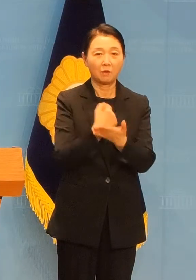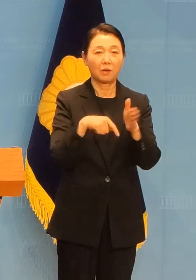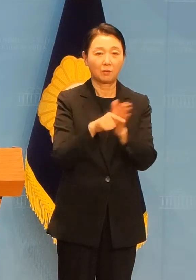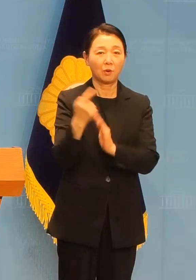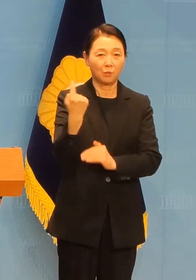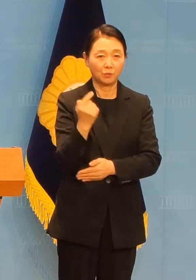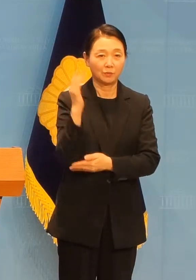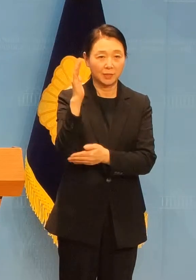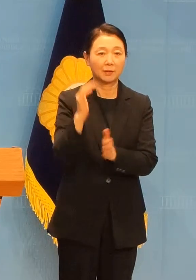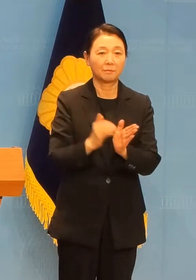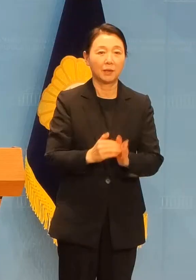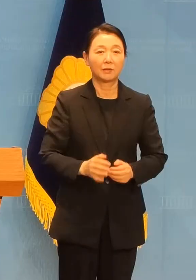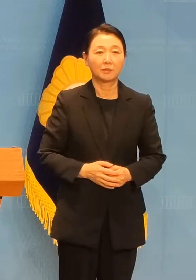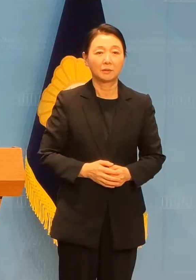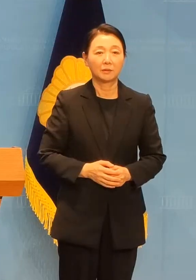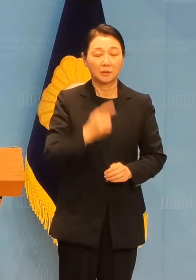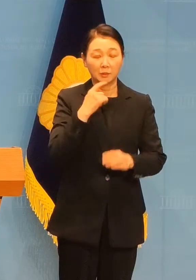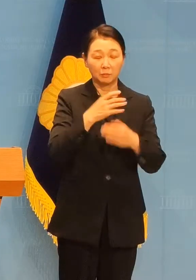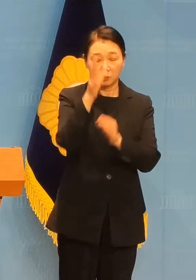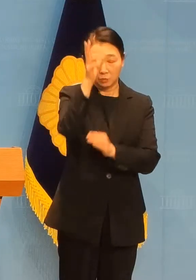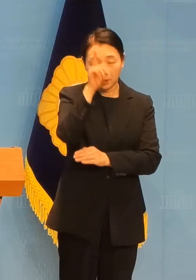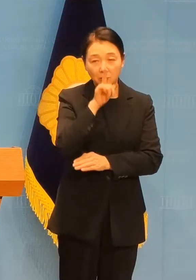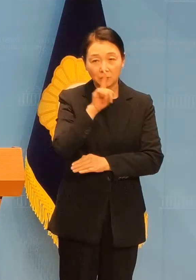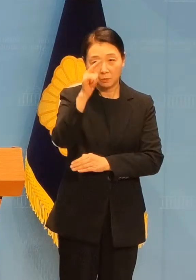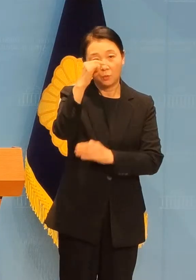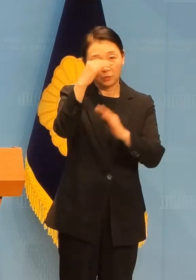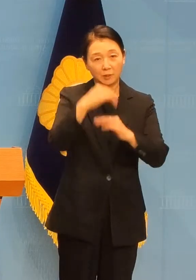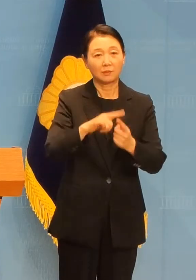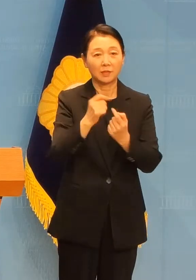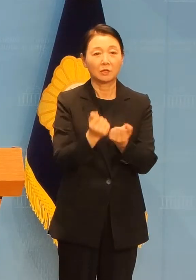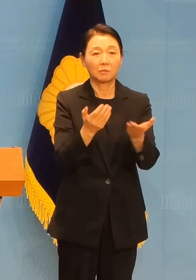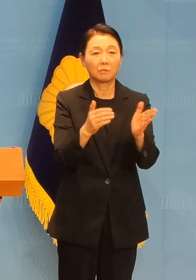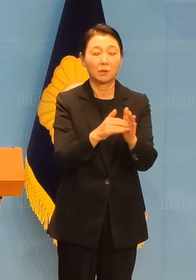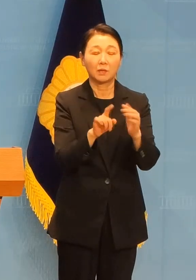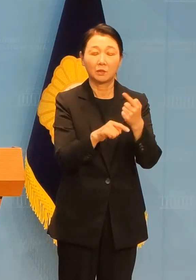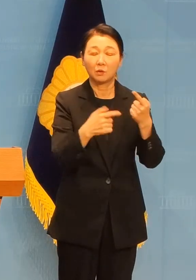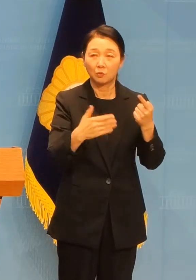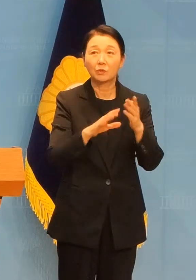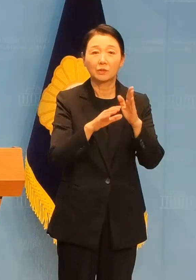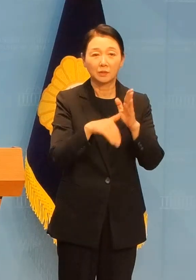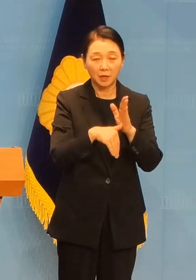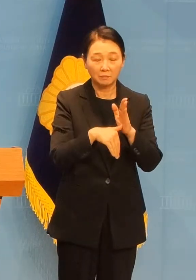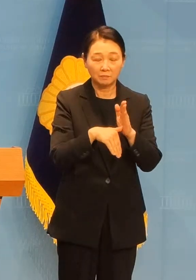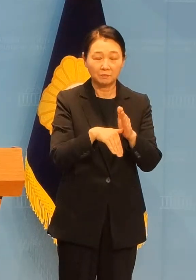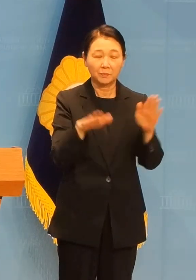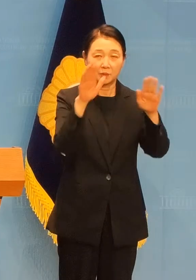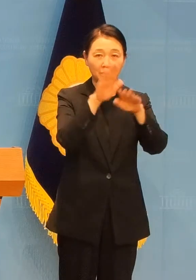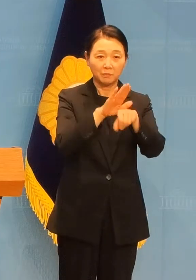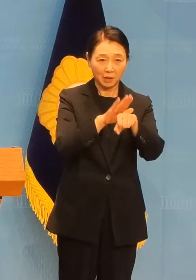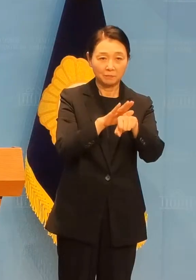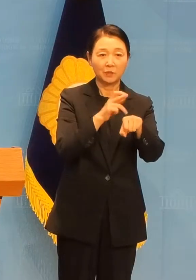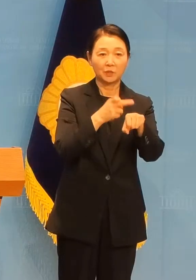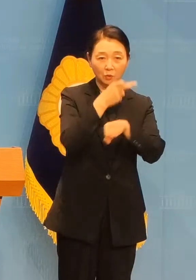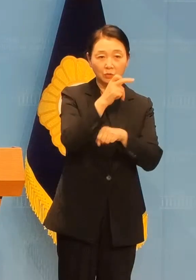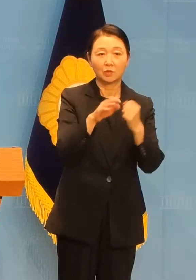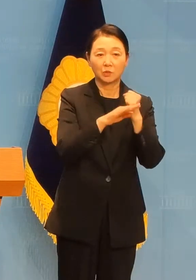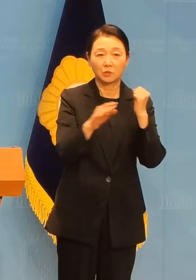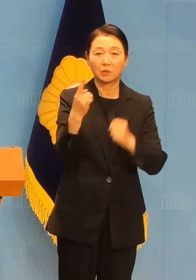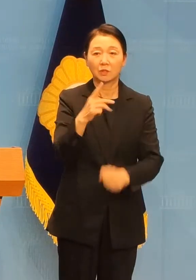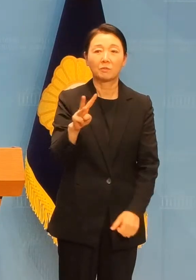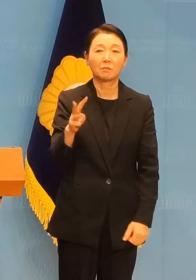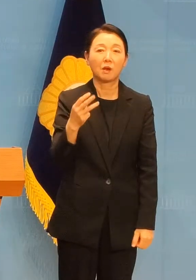왔습니다. 민주파출소 제보 현황에 대해서 보고드리겠습니다. 1월 9일 00시 기준으로 한 주간 3,070명이